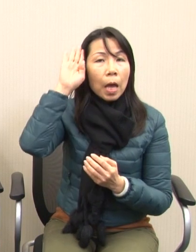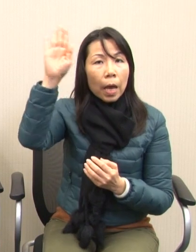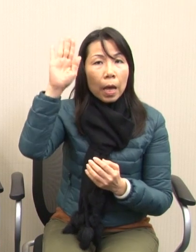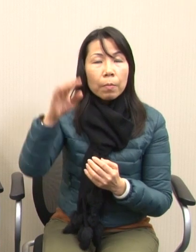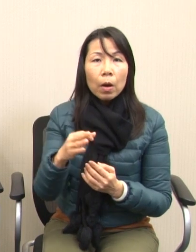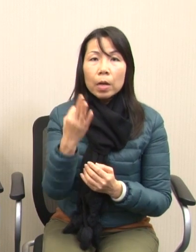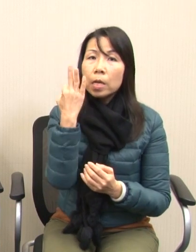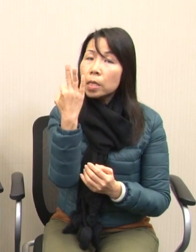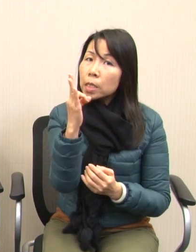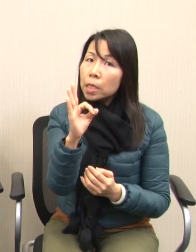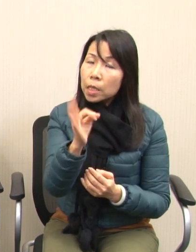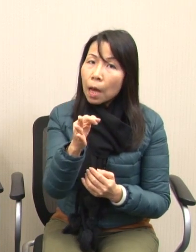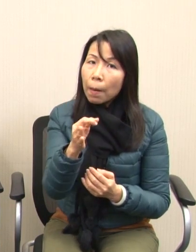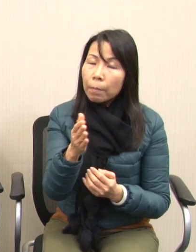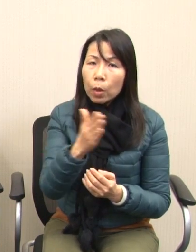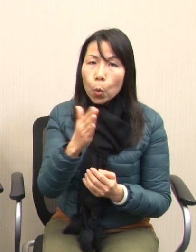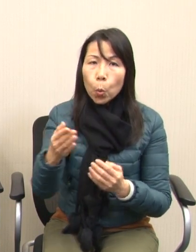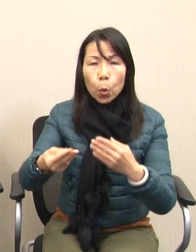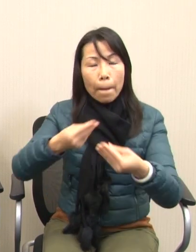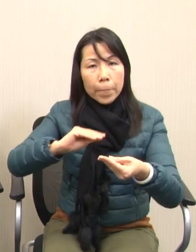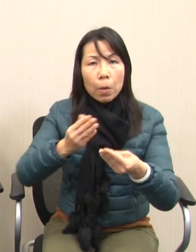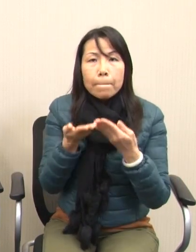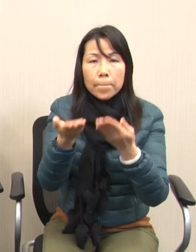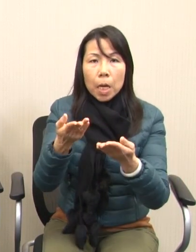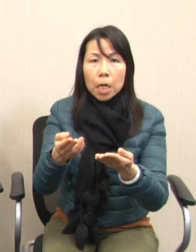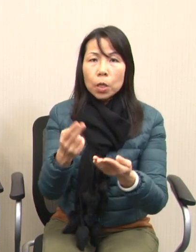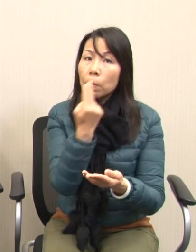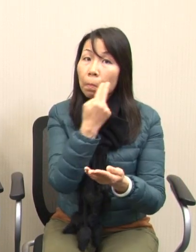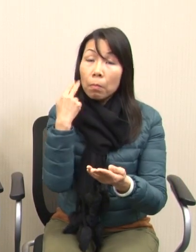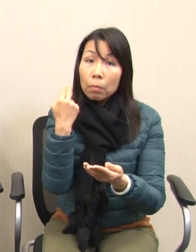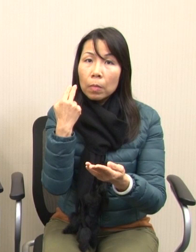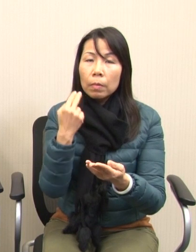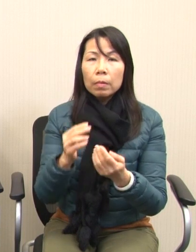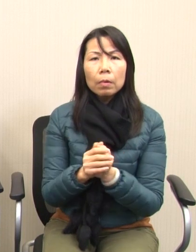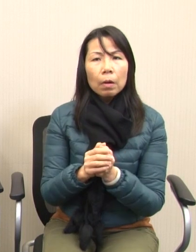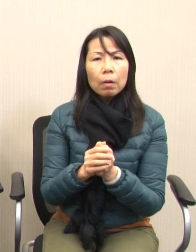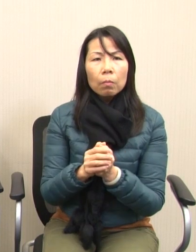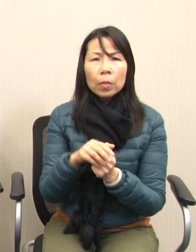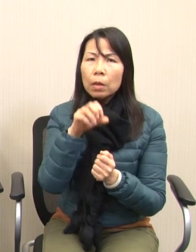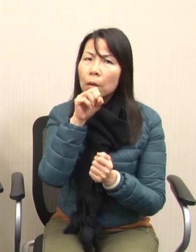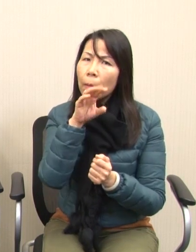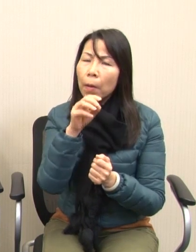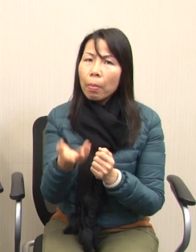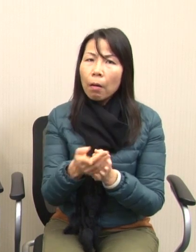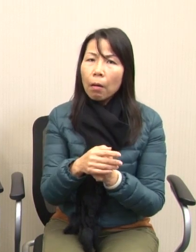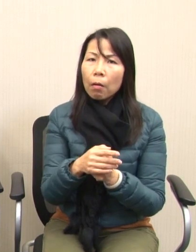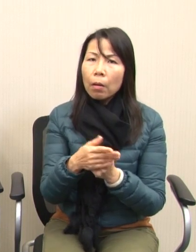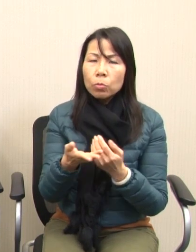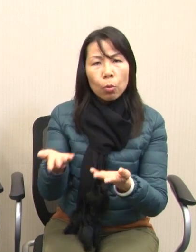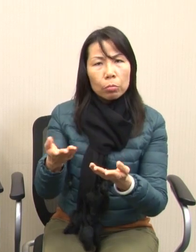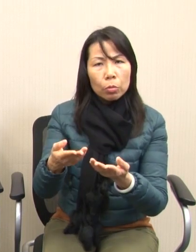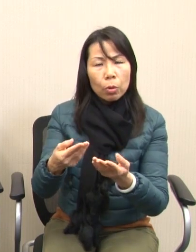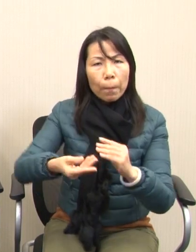能夠給到曾俊華呢？如果你真的給了曾俊華的話，那些人就會問了，咦，那你將這票給建制